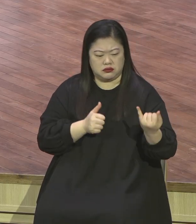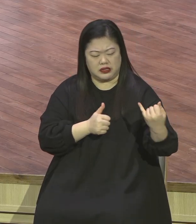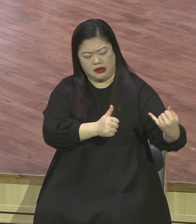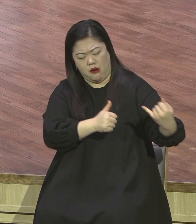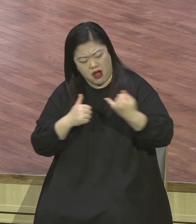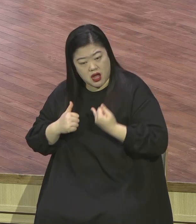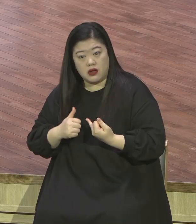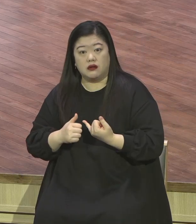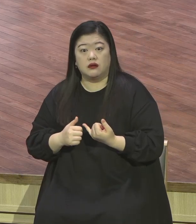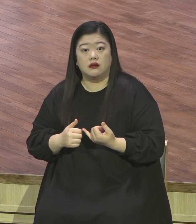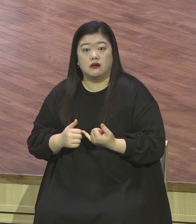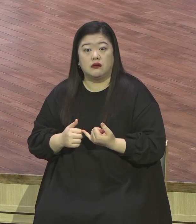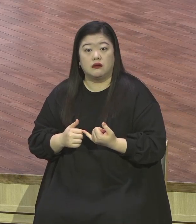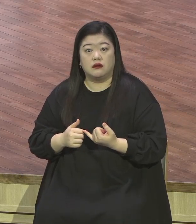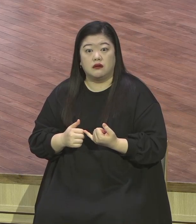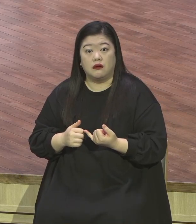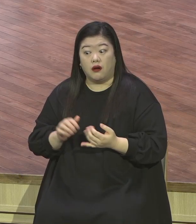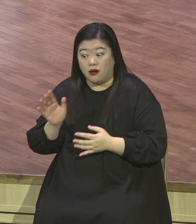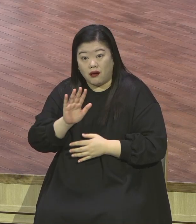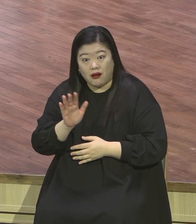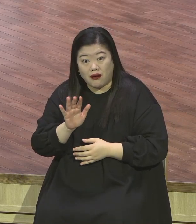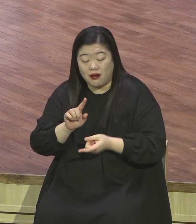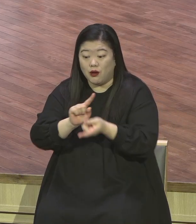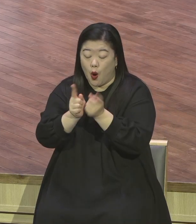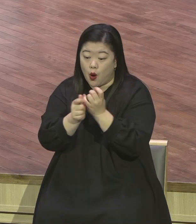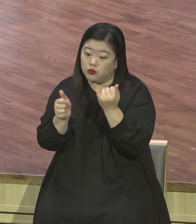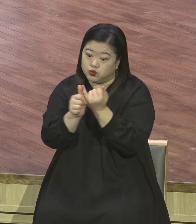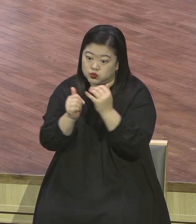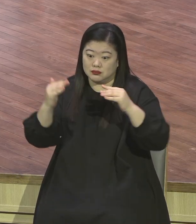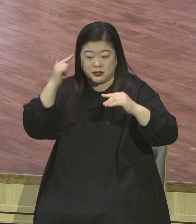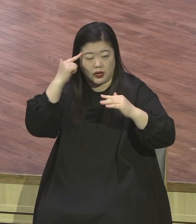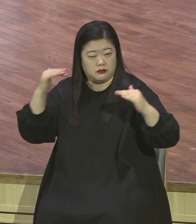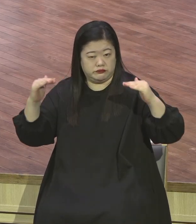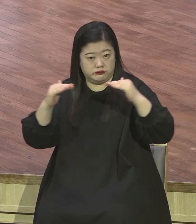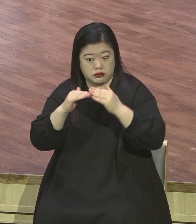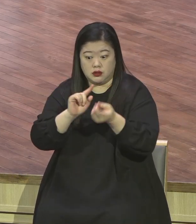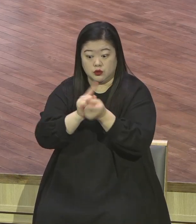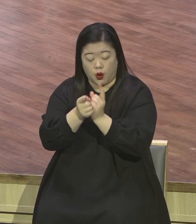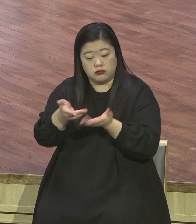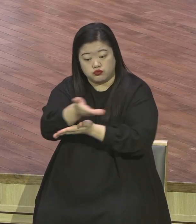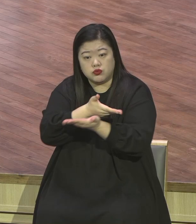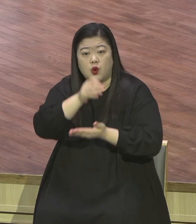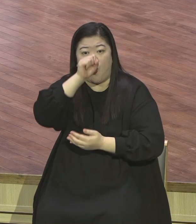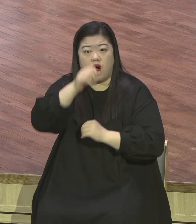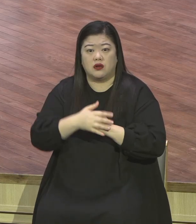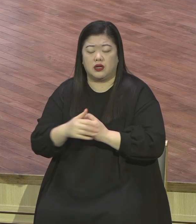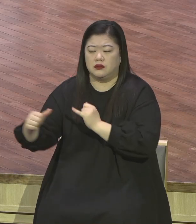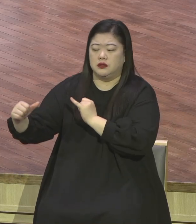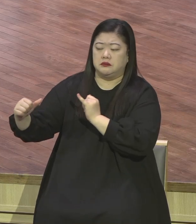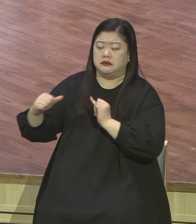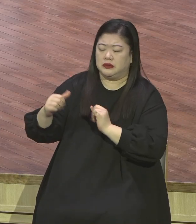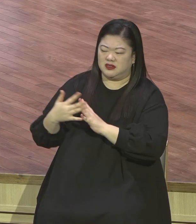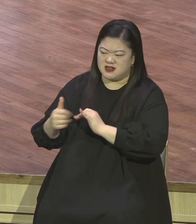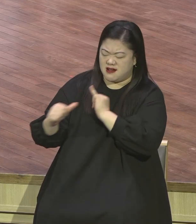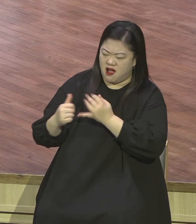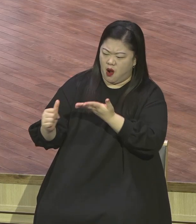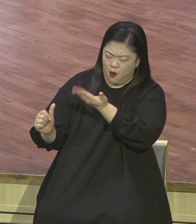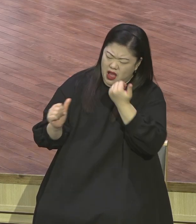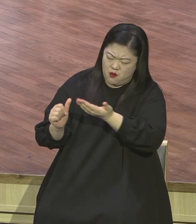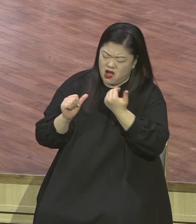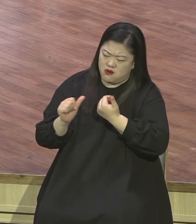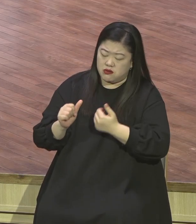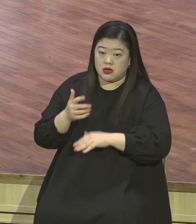마음대로 자지우지하려고 그러고 자기 생각에 잡으려고 자꾸 그렇게 하니까 남편이 바보 덩신이 되는 거예요.